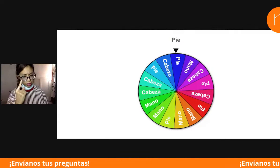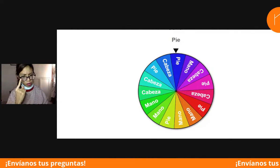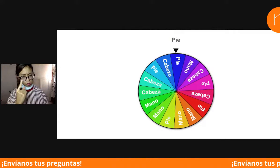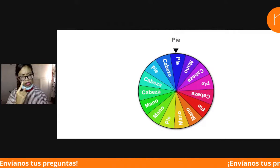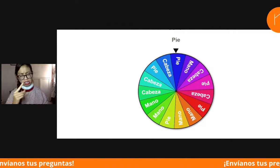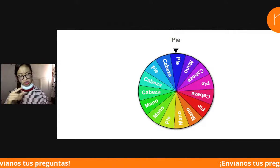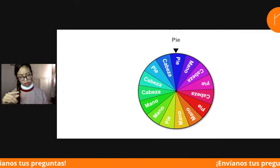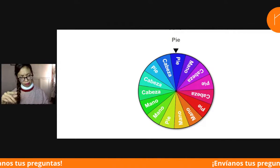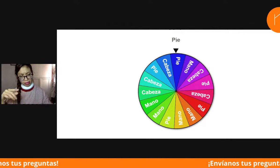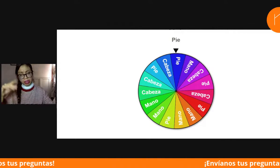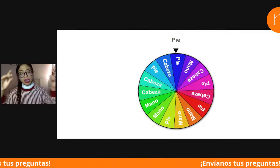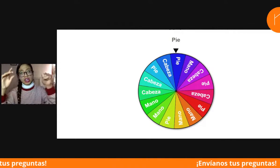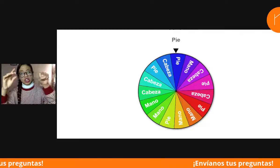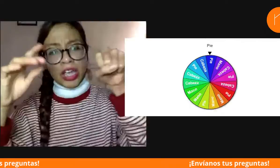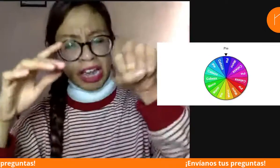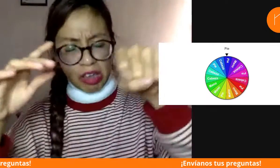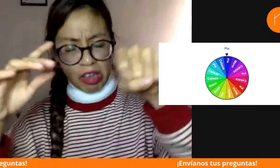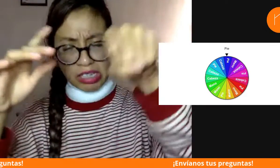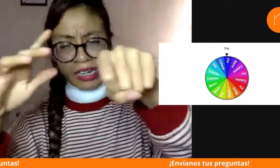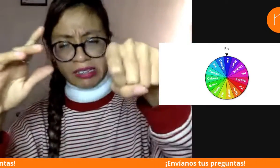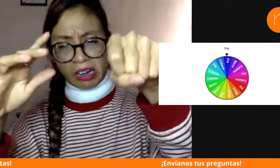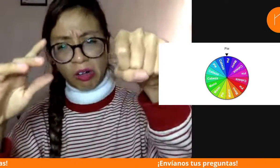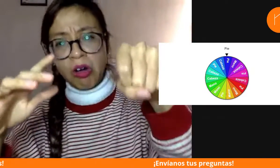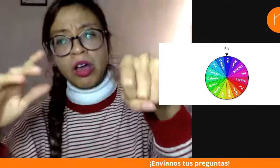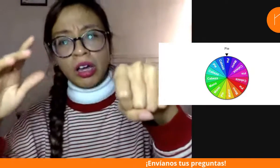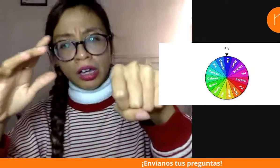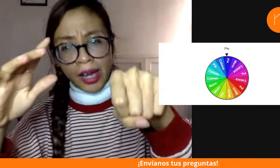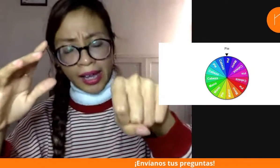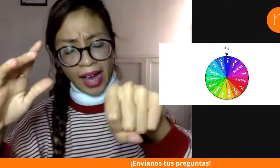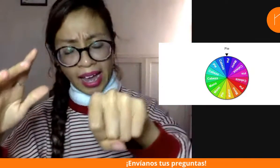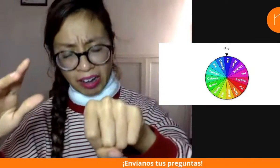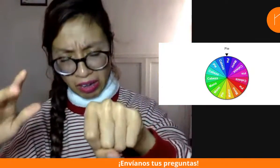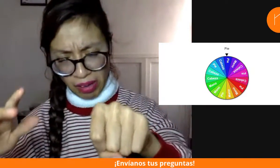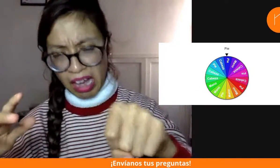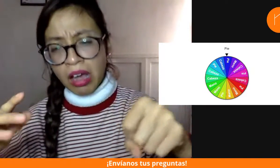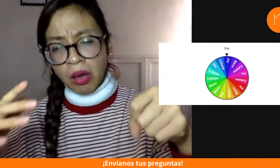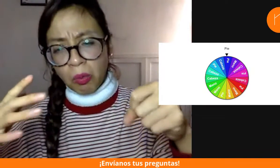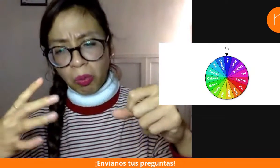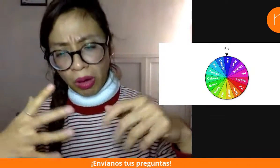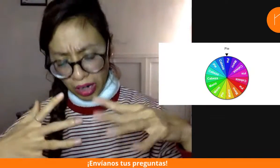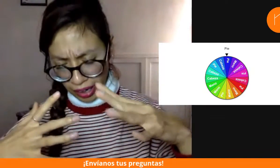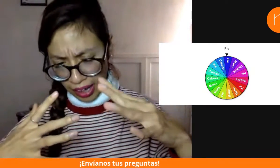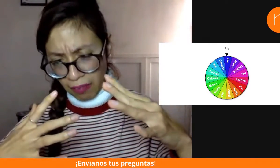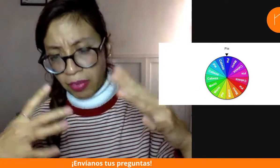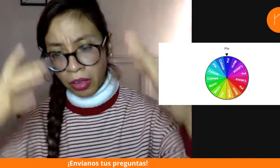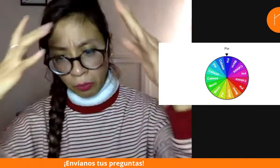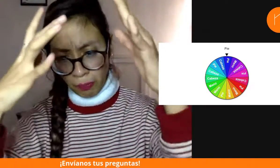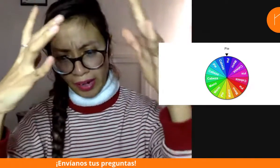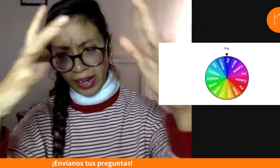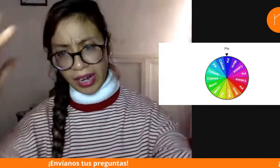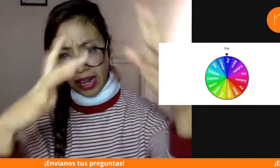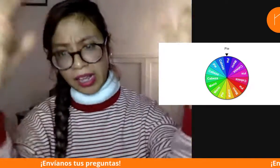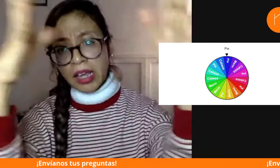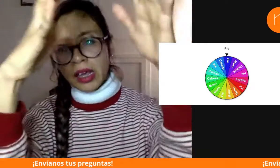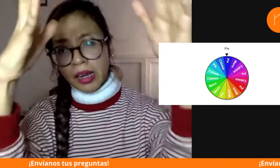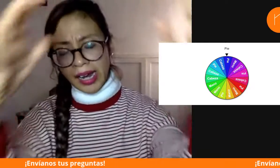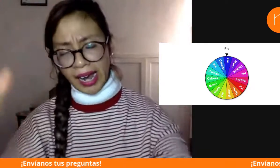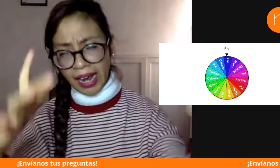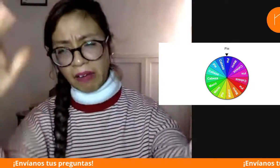es una sola vez. Y yo se las hago acá arriba porque para que la